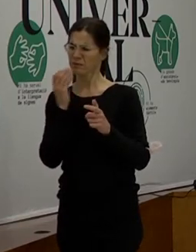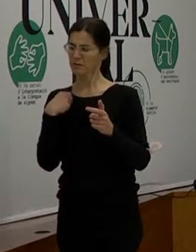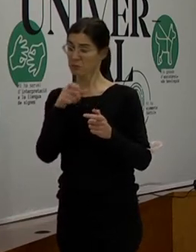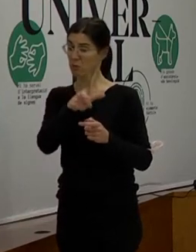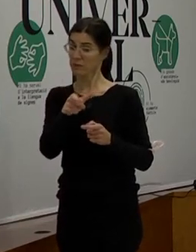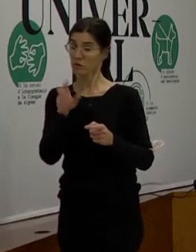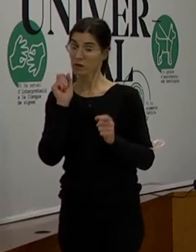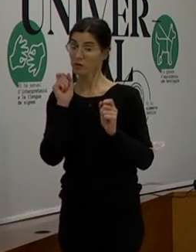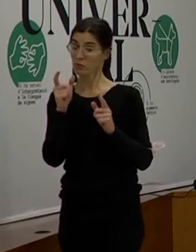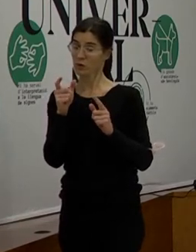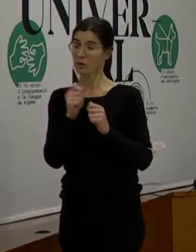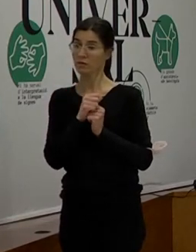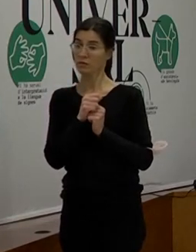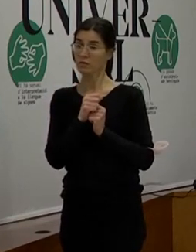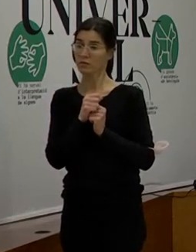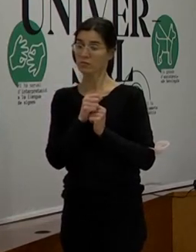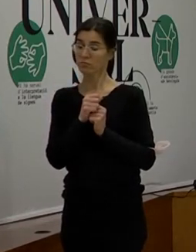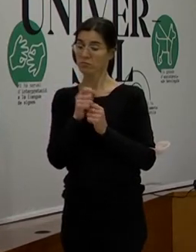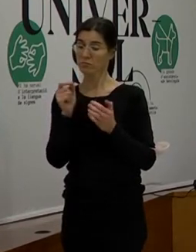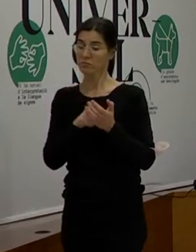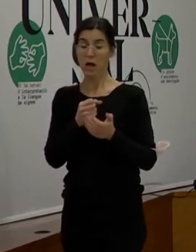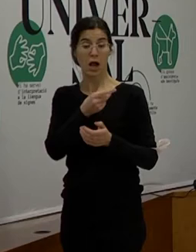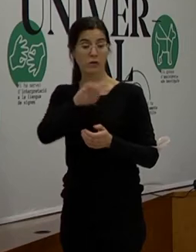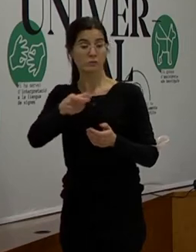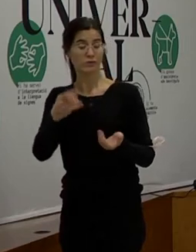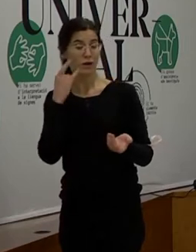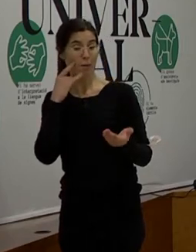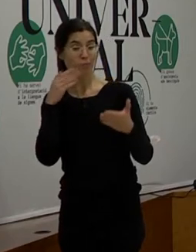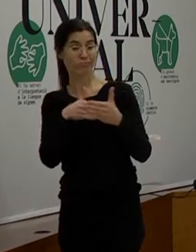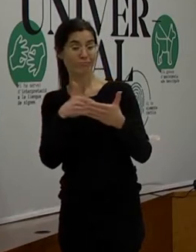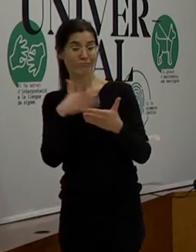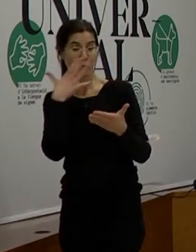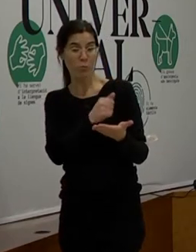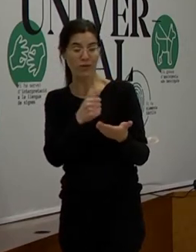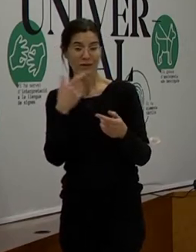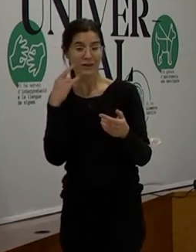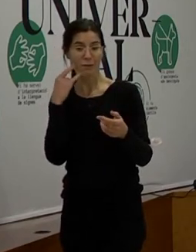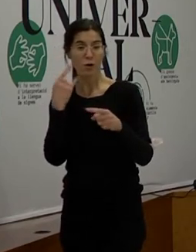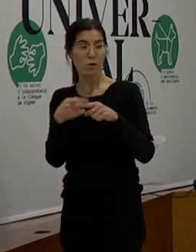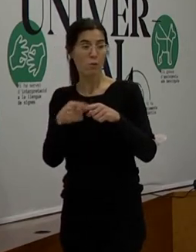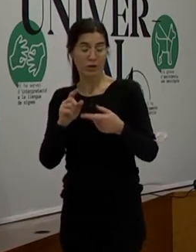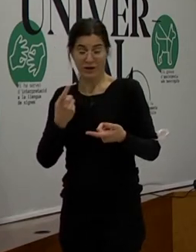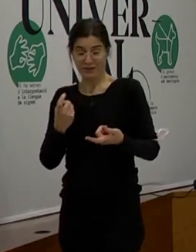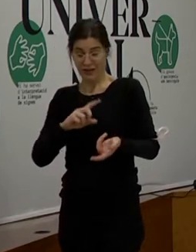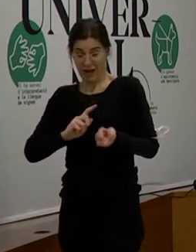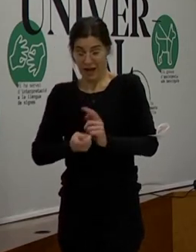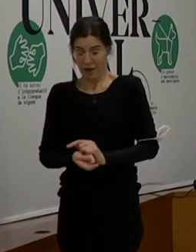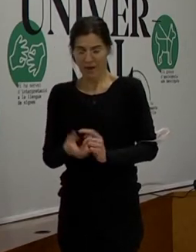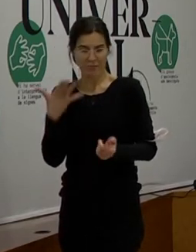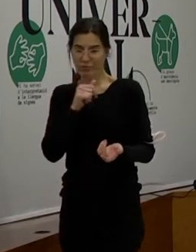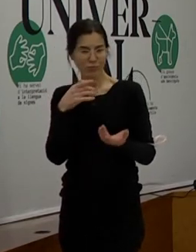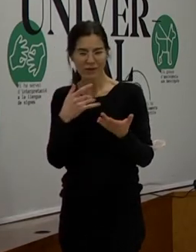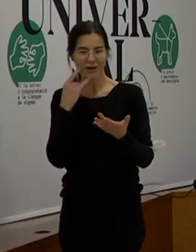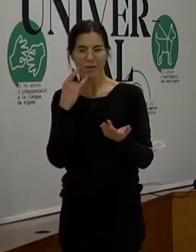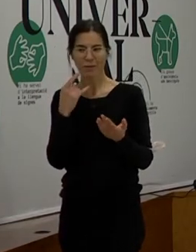persones... hi havia una sèrie de persones que no podien anar al lavabo, no podien anar al lavabo perquè es tenien que canviar.